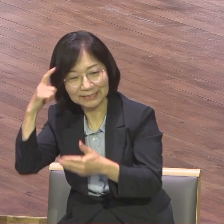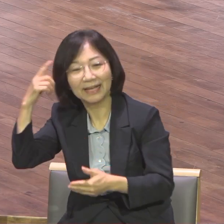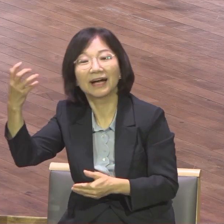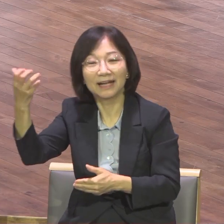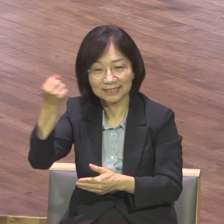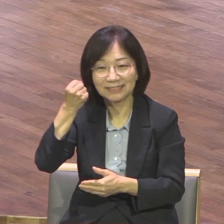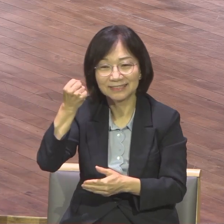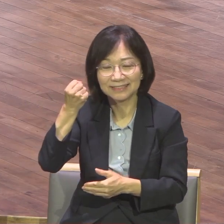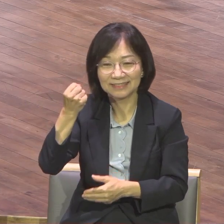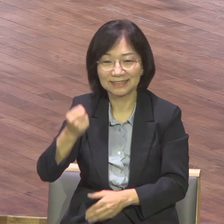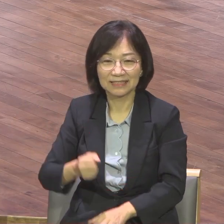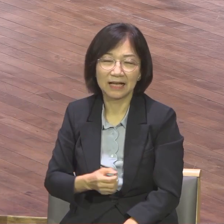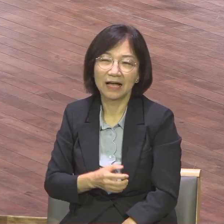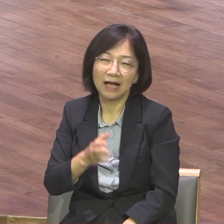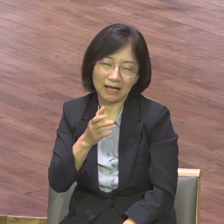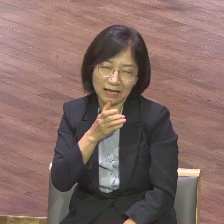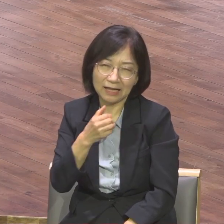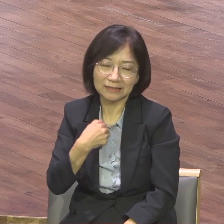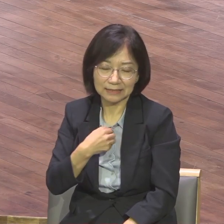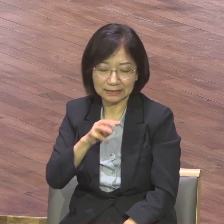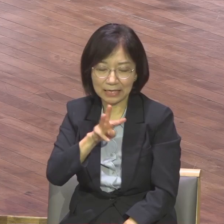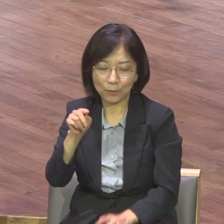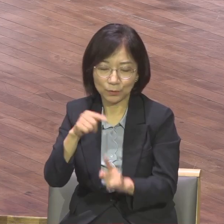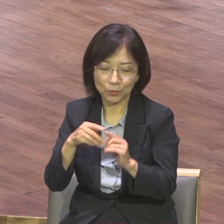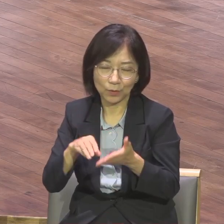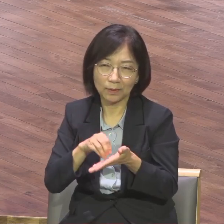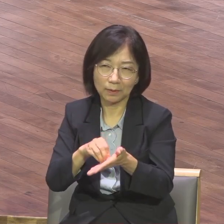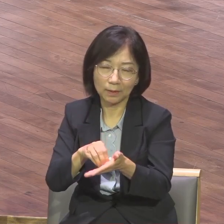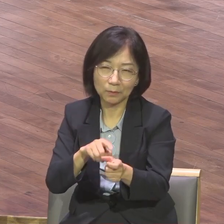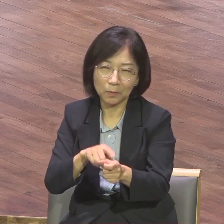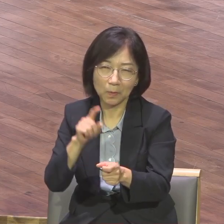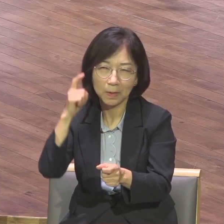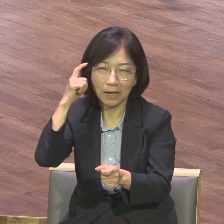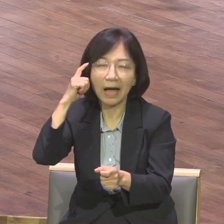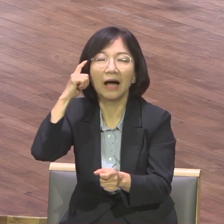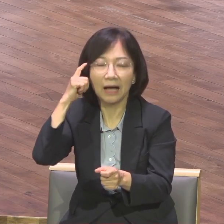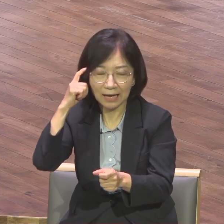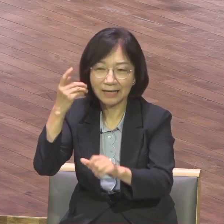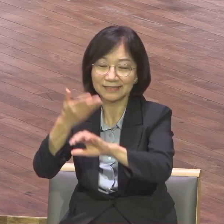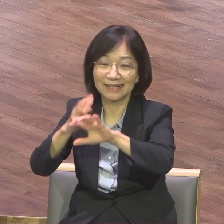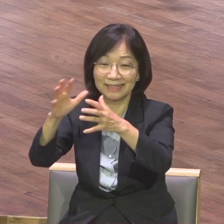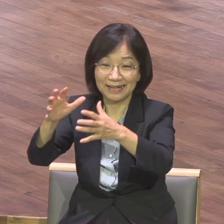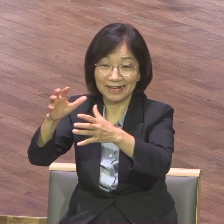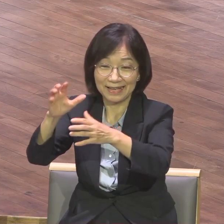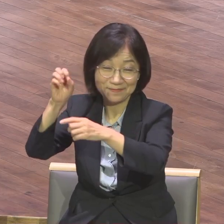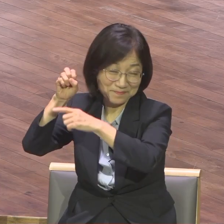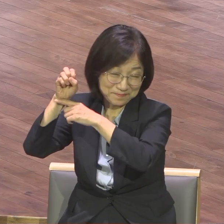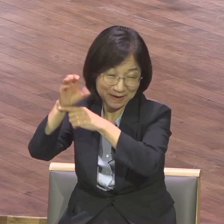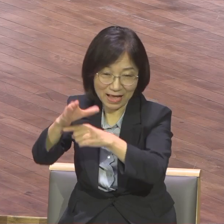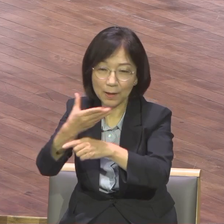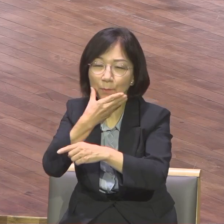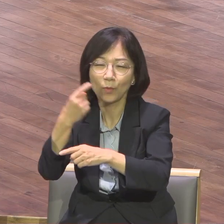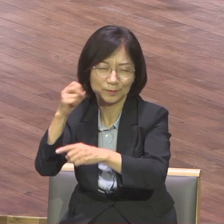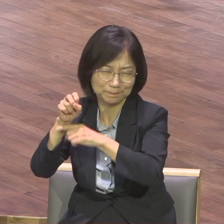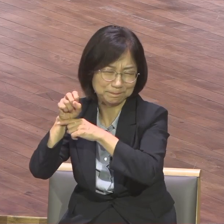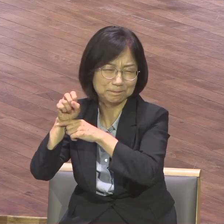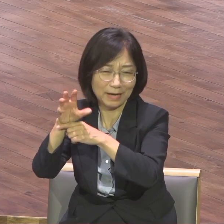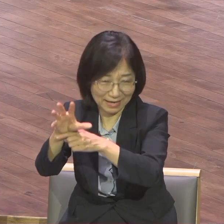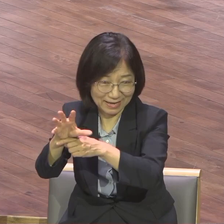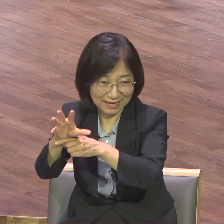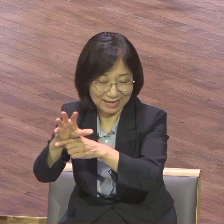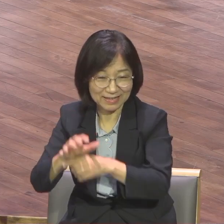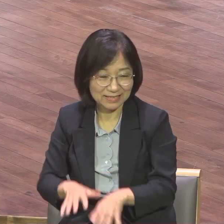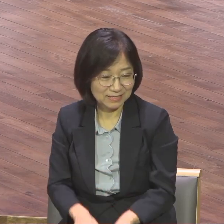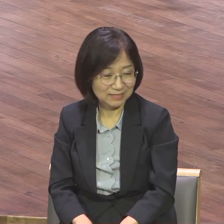그래서 예원교회 나를 보냈구나. 바로 이방인의 빛이 되게 하도록. 특별히 지금 시간표는